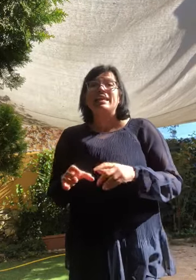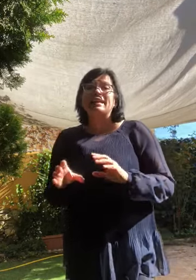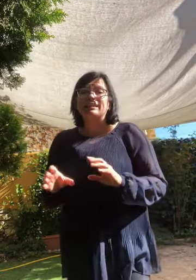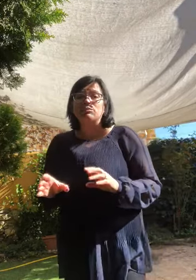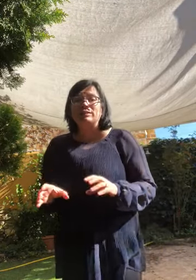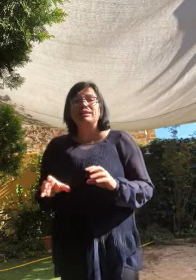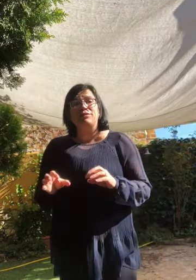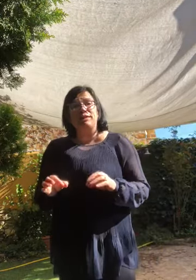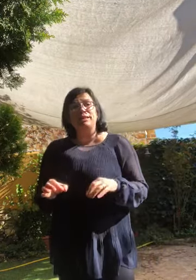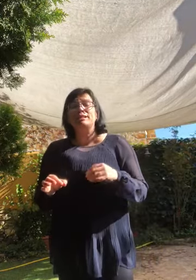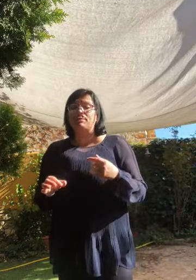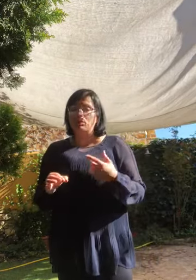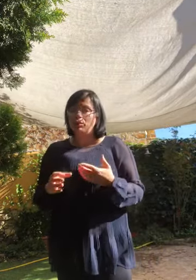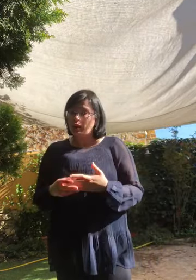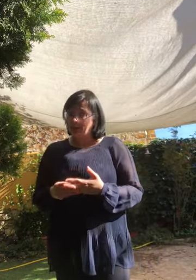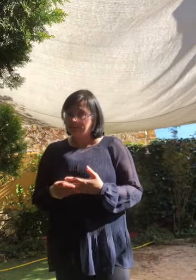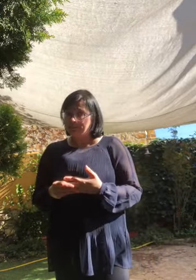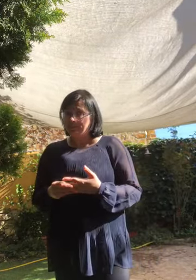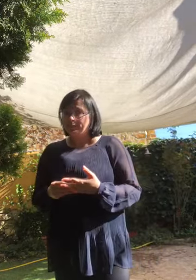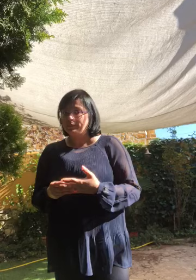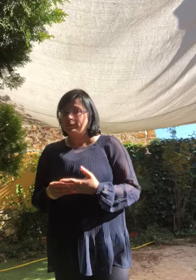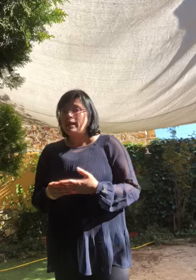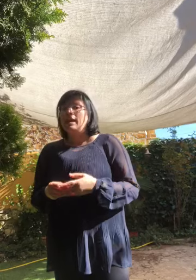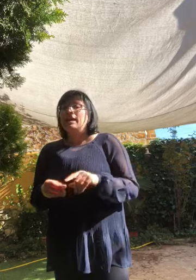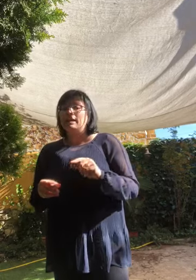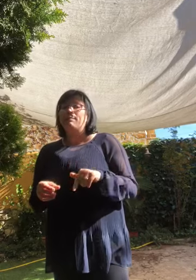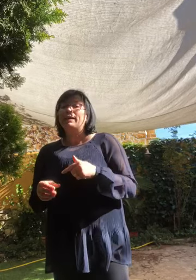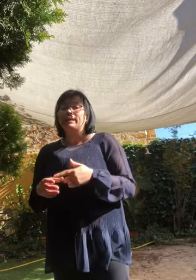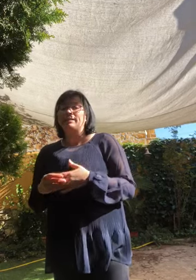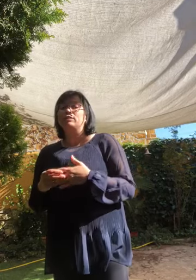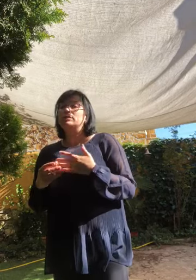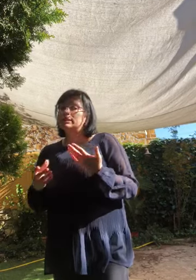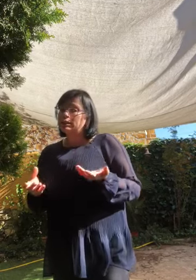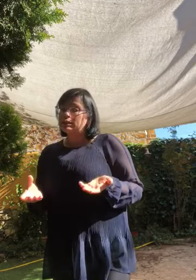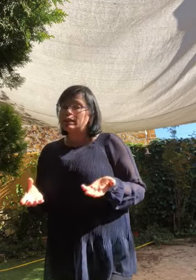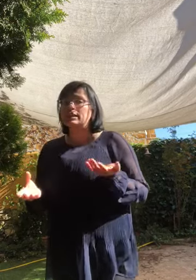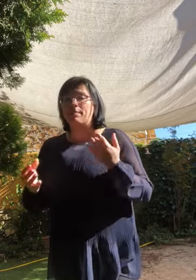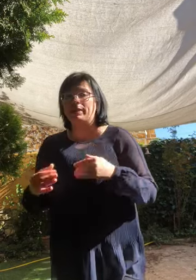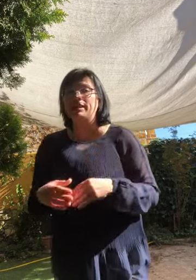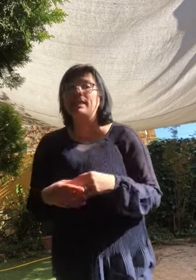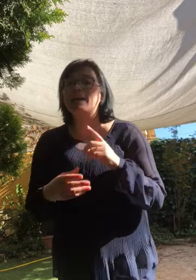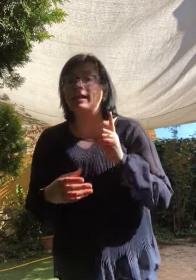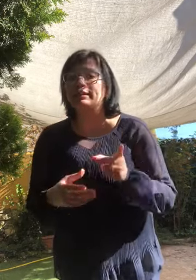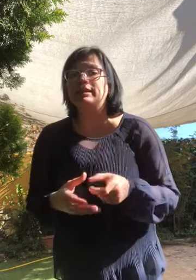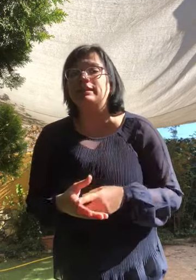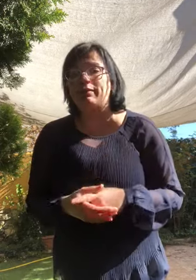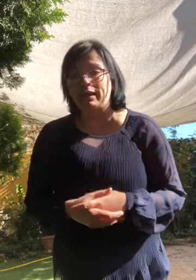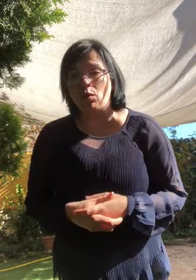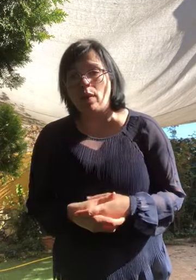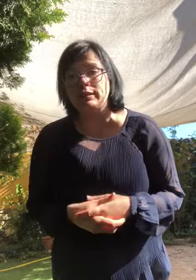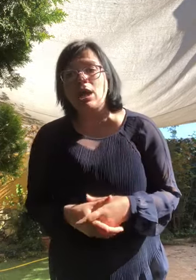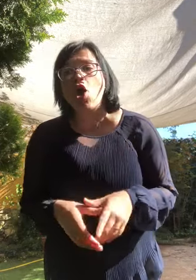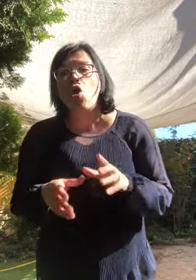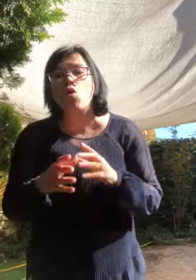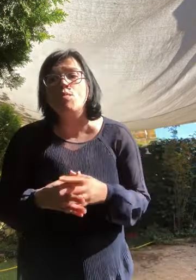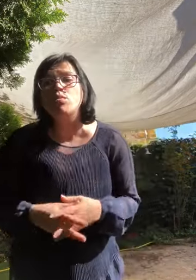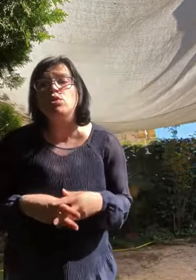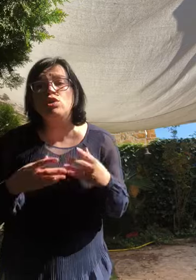que resultan difíciles de pronunciar. En la página 166 aparece este trabalenguas. Un burro